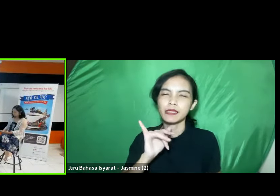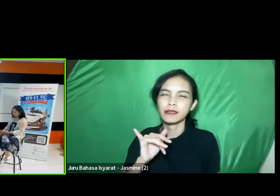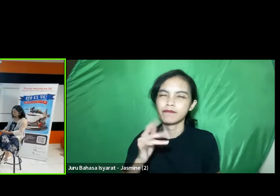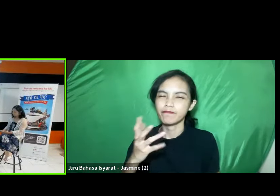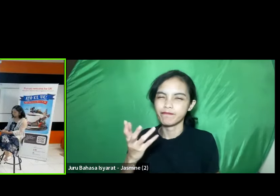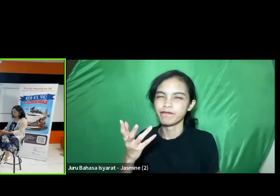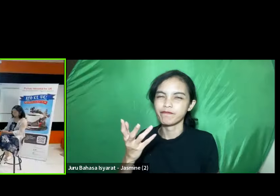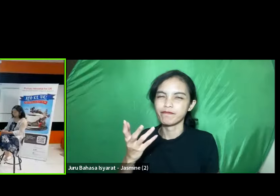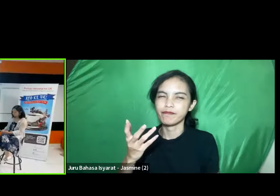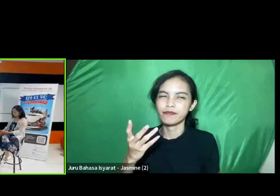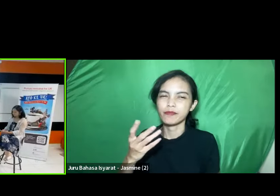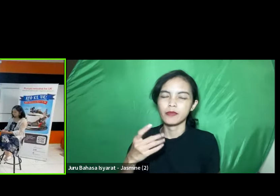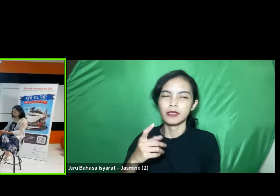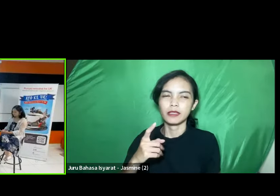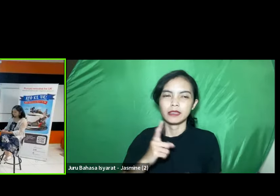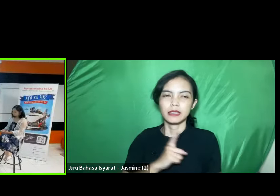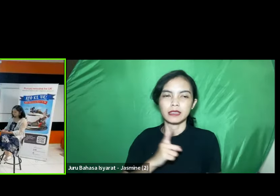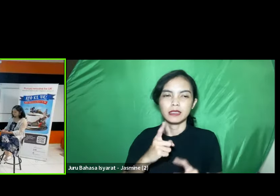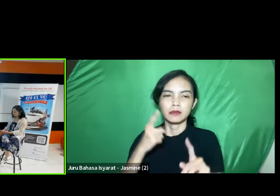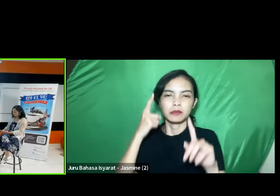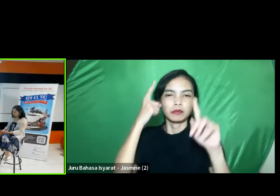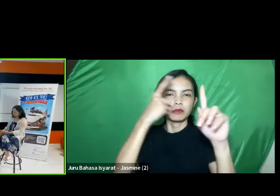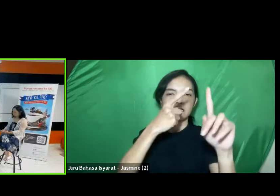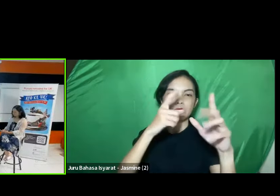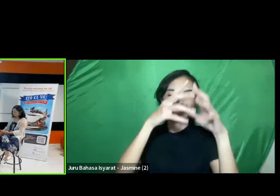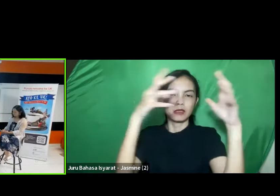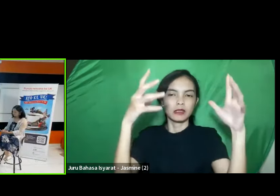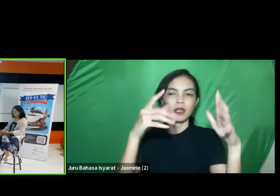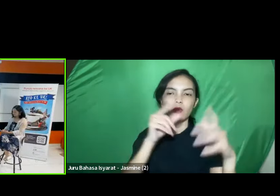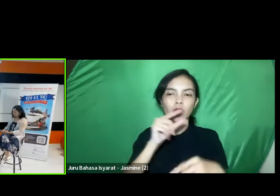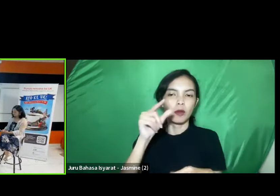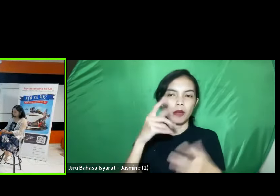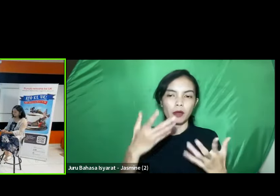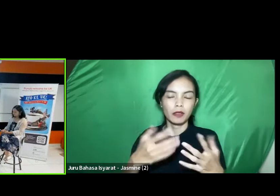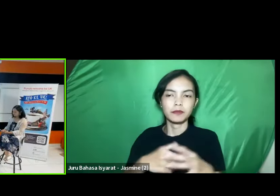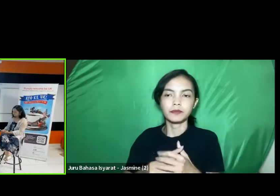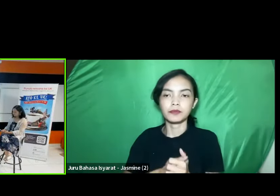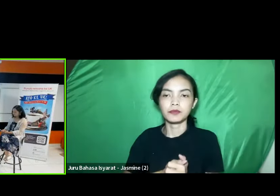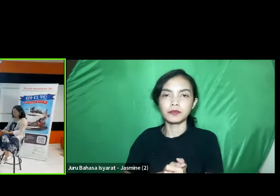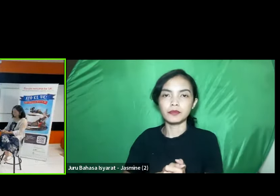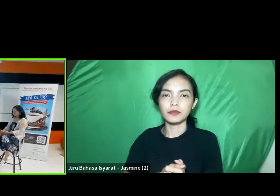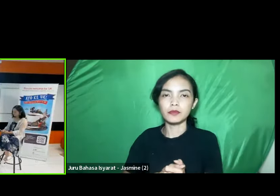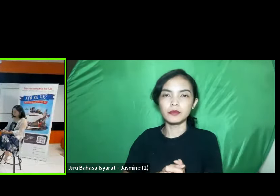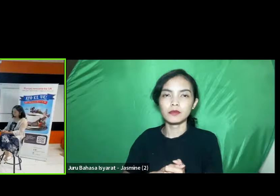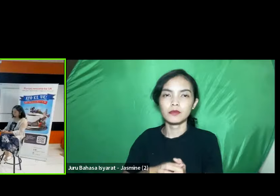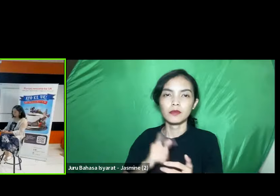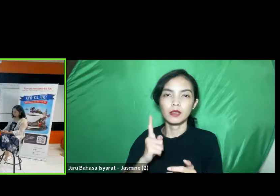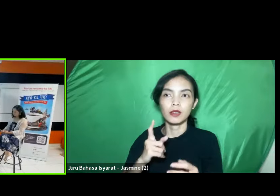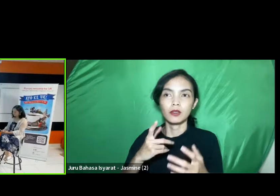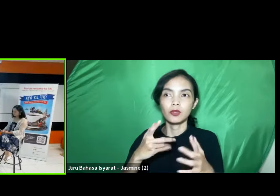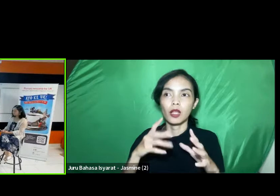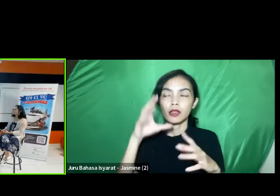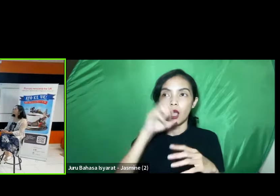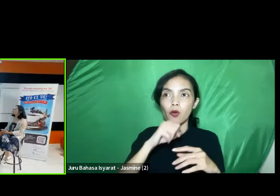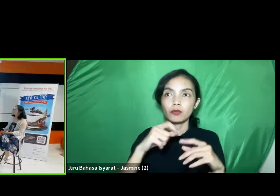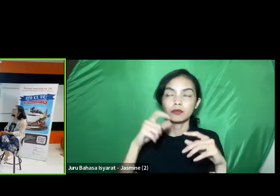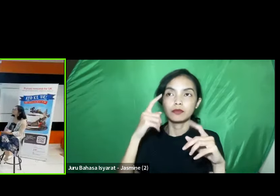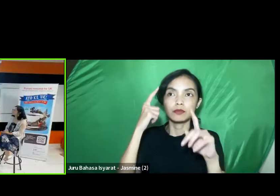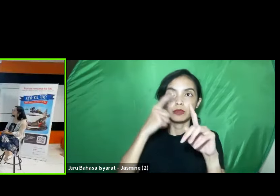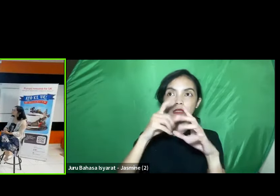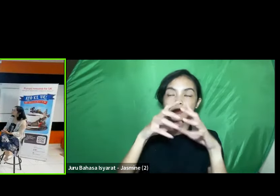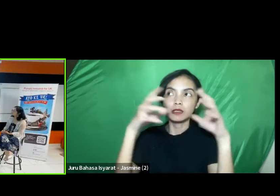sebetulnya misi besar utama saya apa gitu Nah dari sana nanti kalau mau teman-teman bikin mind map itu boleh dimasukin nanti